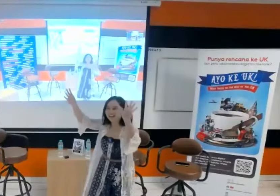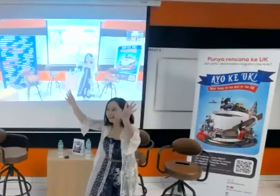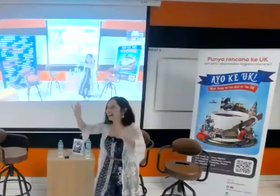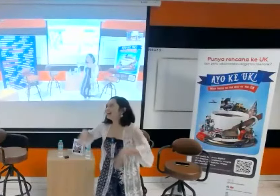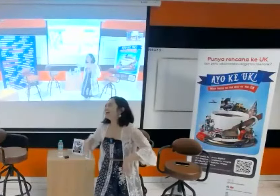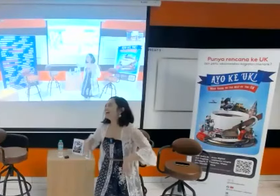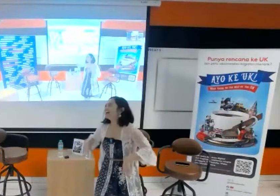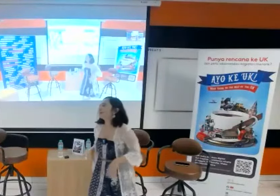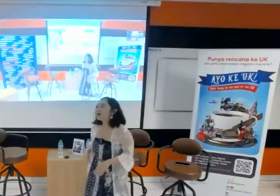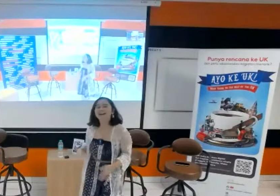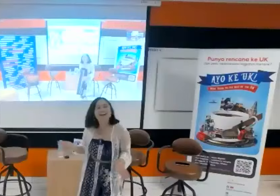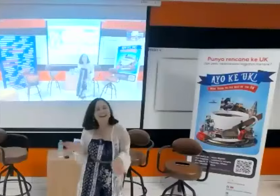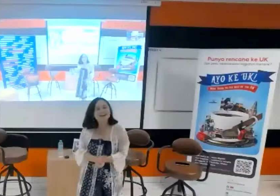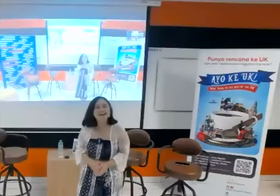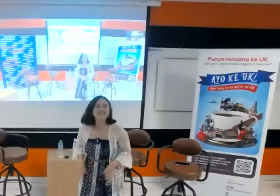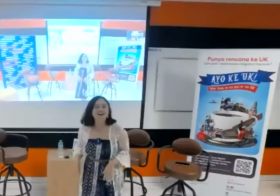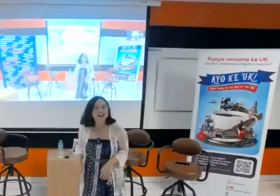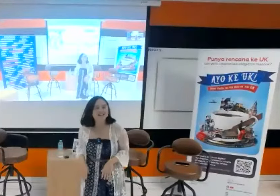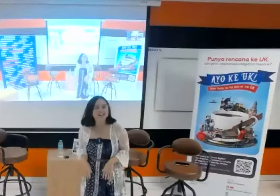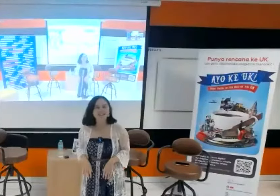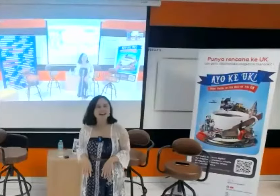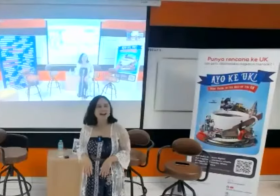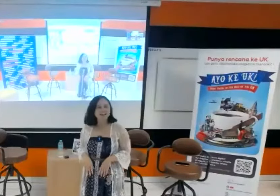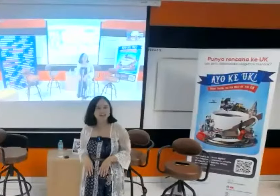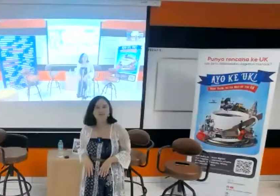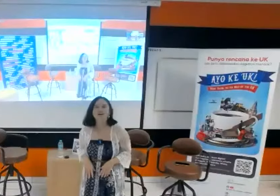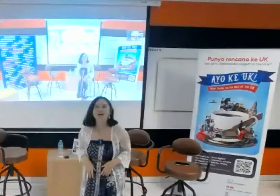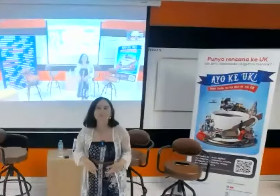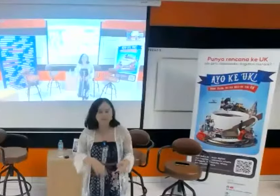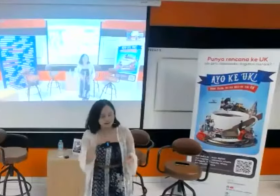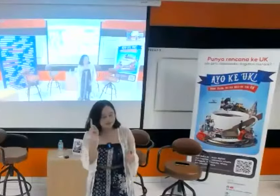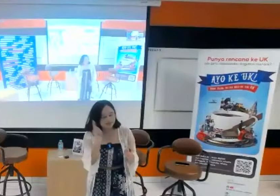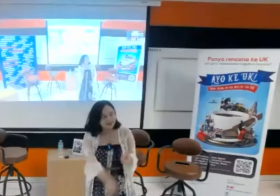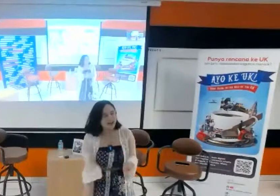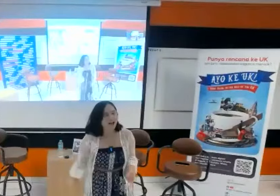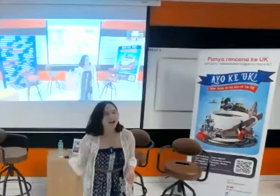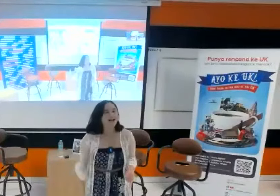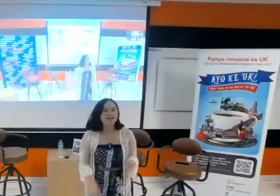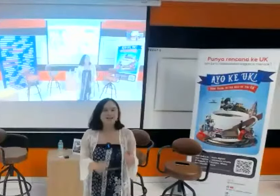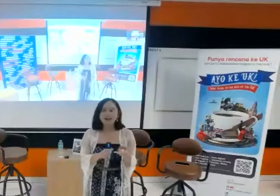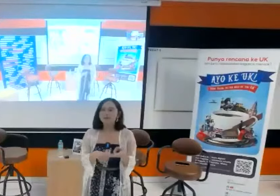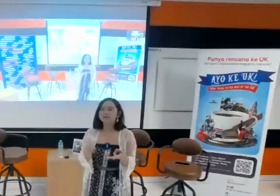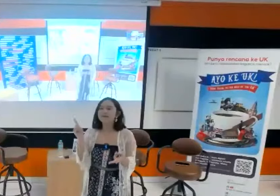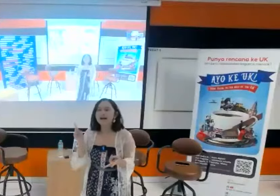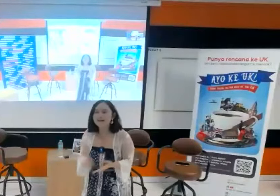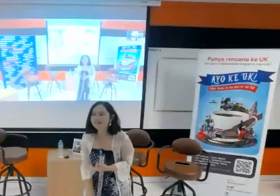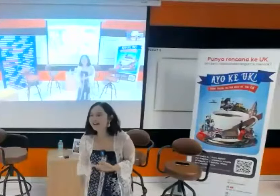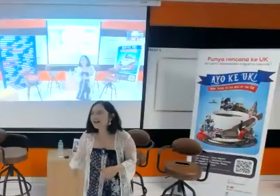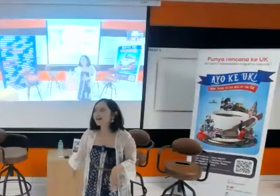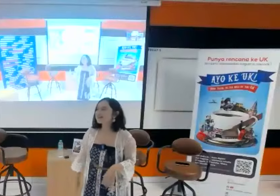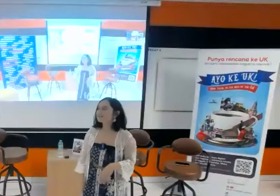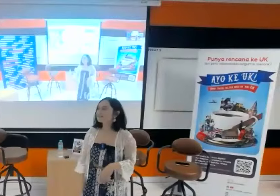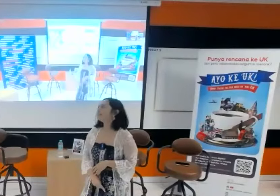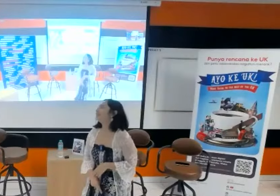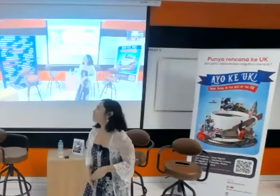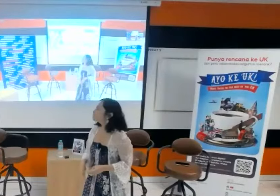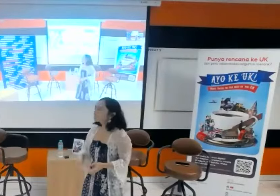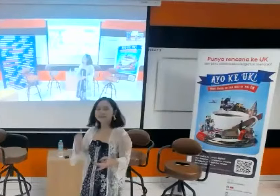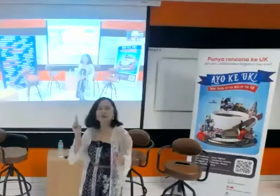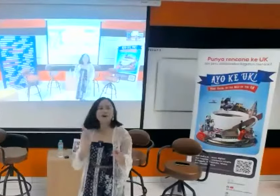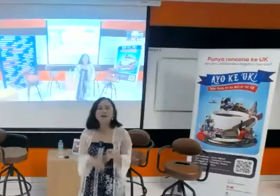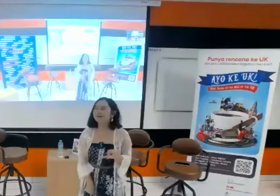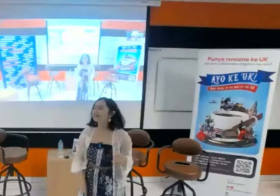hadiahag tuh enak kan datang Kak acara Cai udah dapat hadiah dapat makan